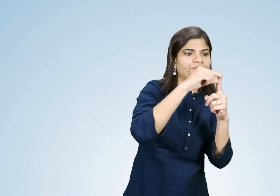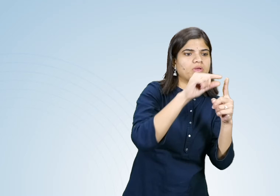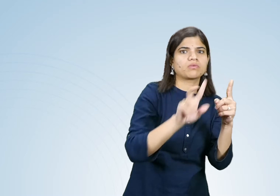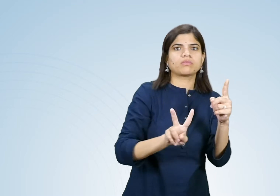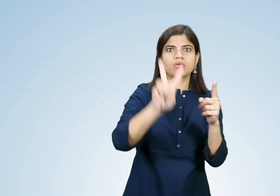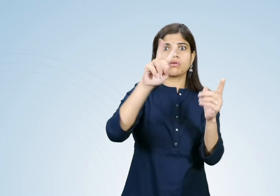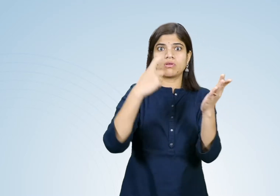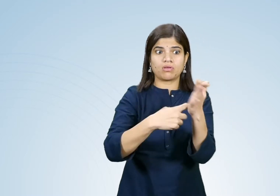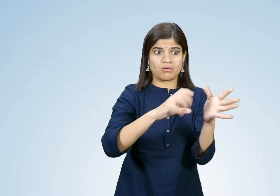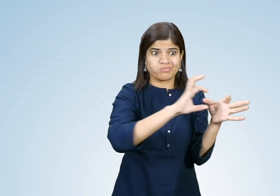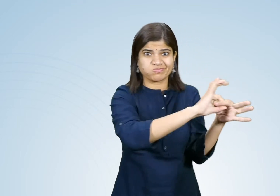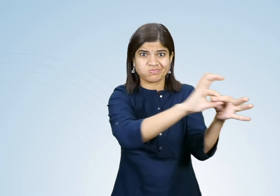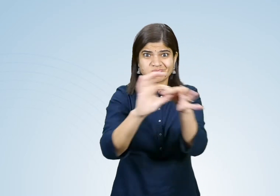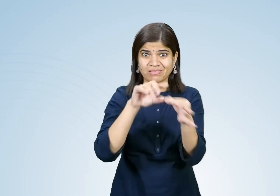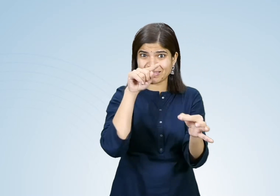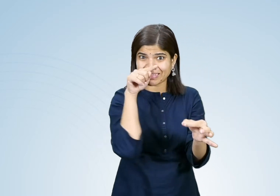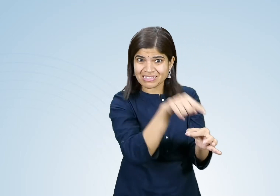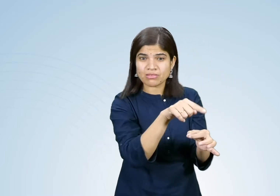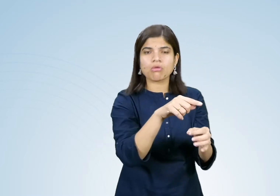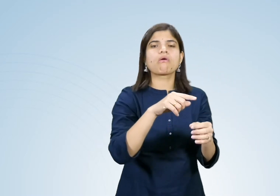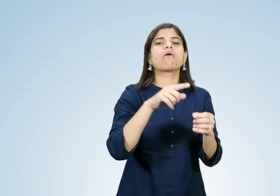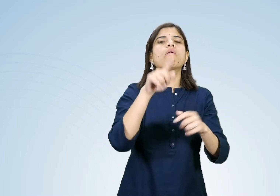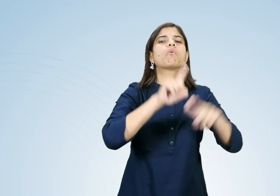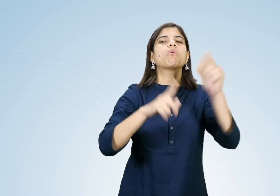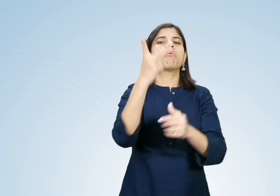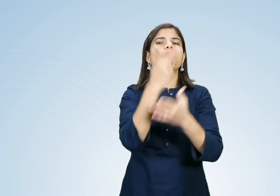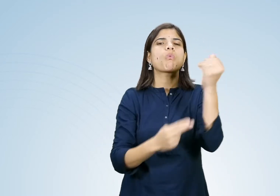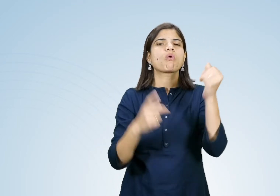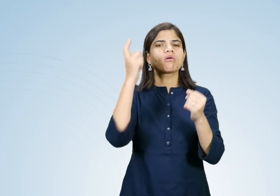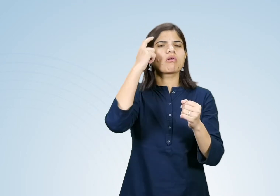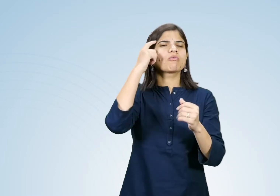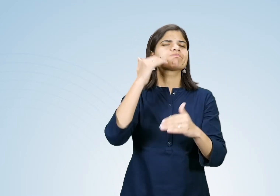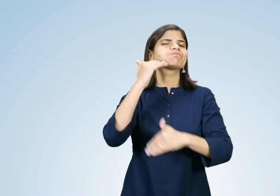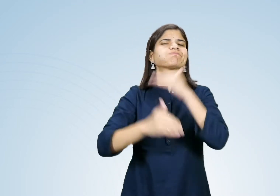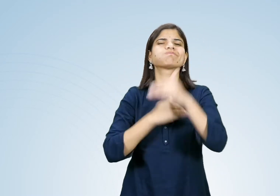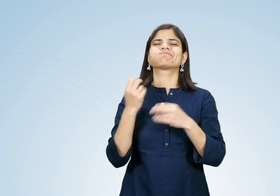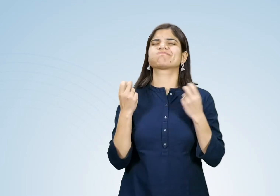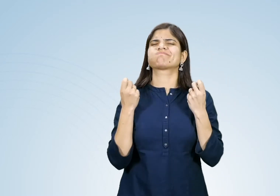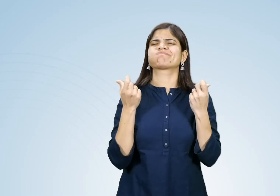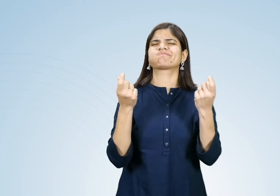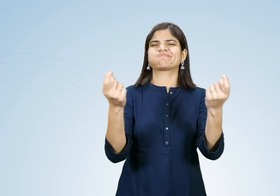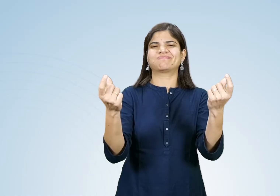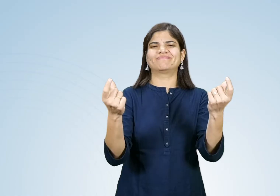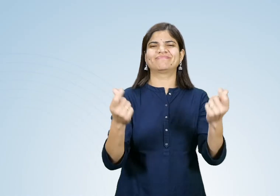PVR की चेन से बच्चों की बढ़ोतरी होती है और वह तेजी से सीख पाते हैं।